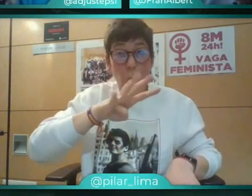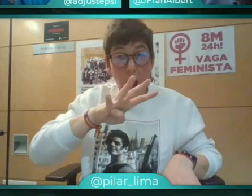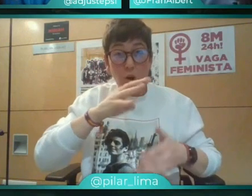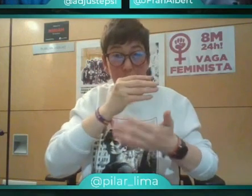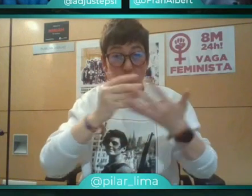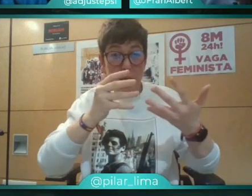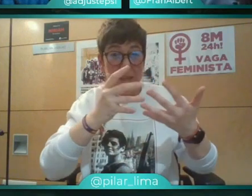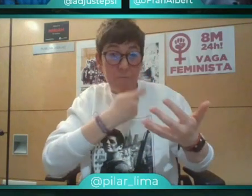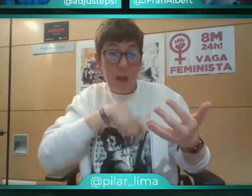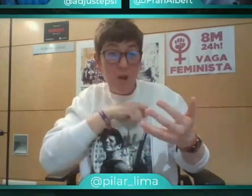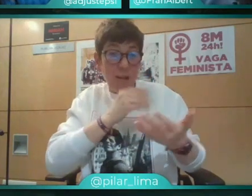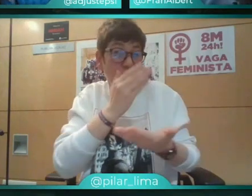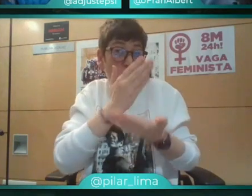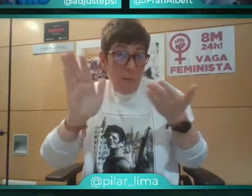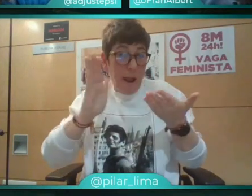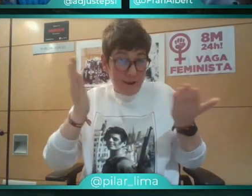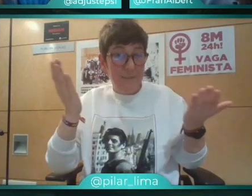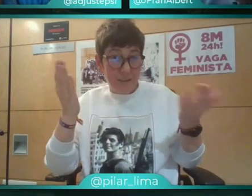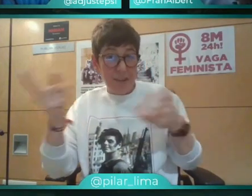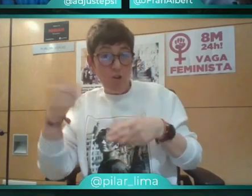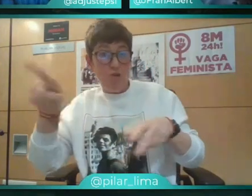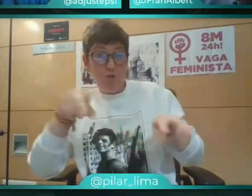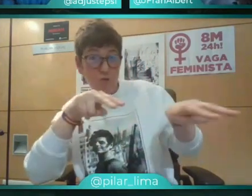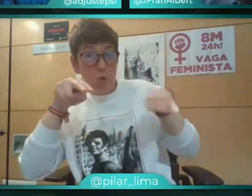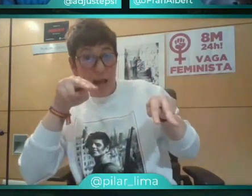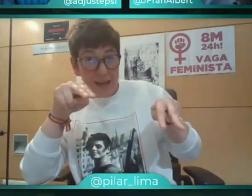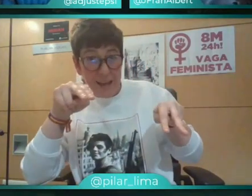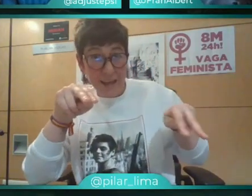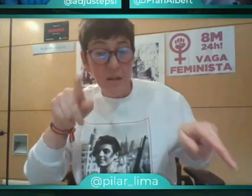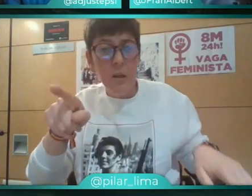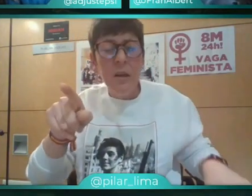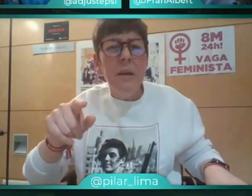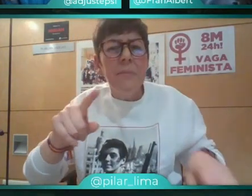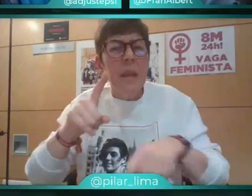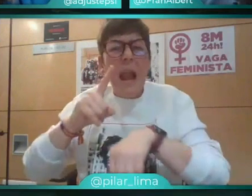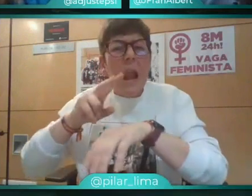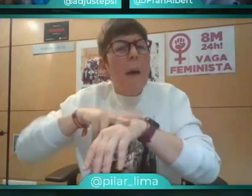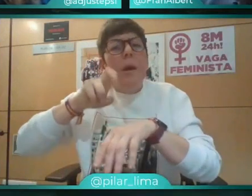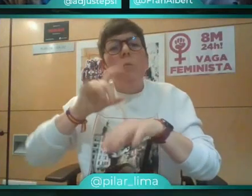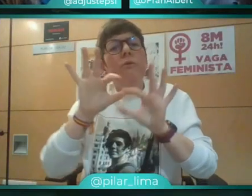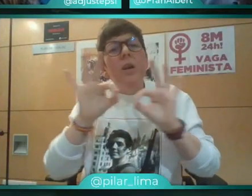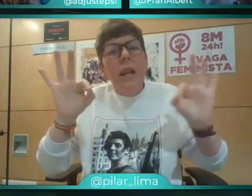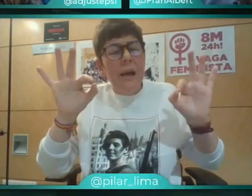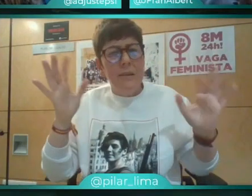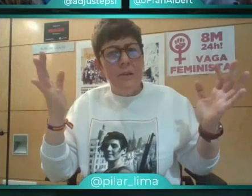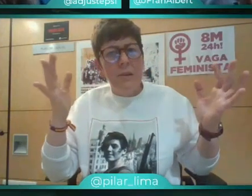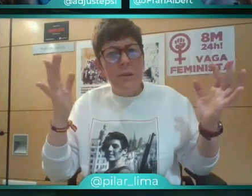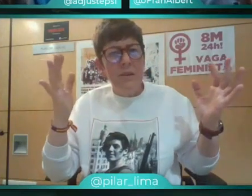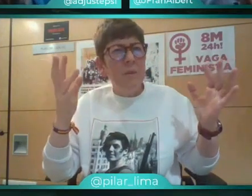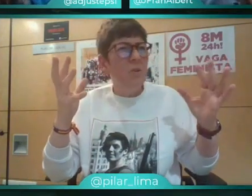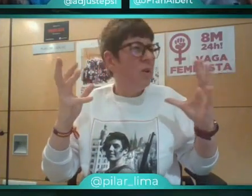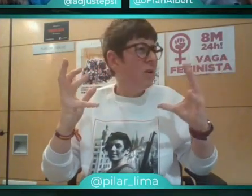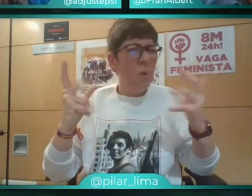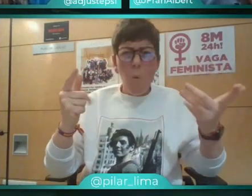Bueno yo sería uno de las españolas que ustedes fusilarían de todas las personas que que